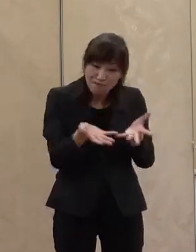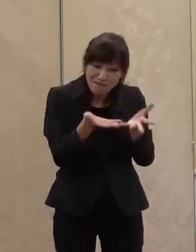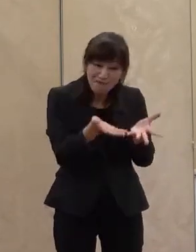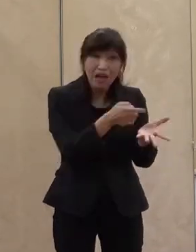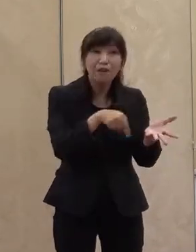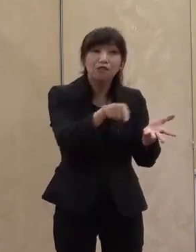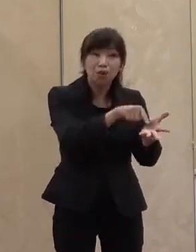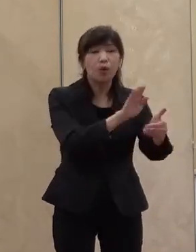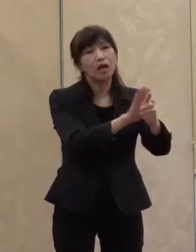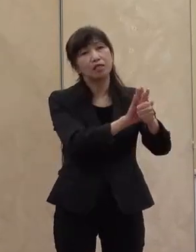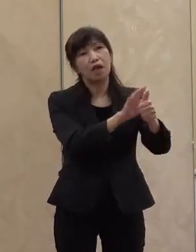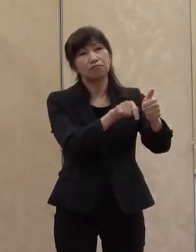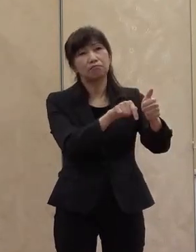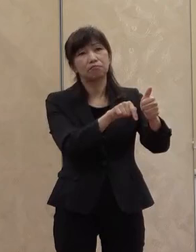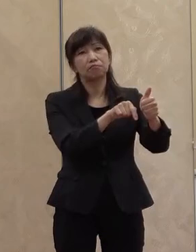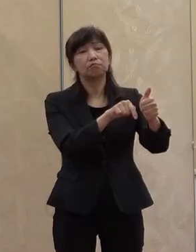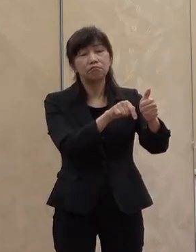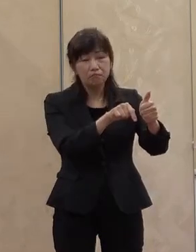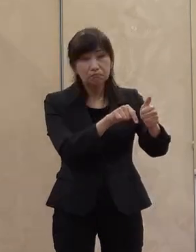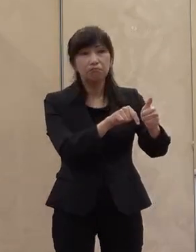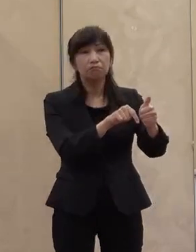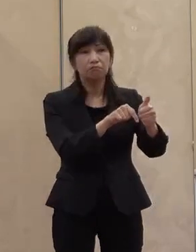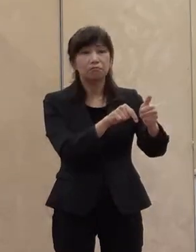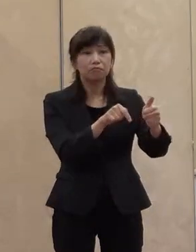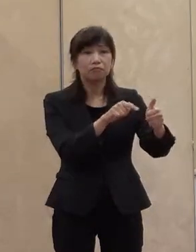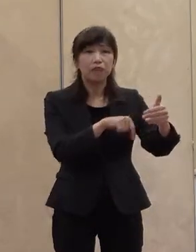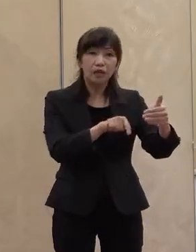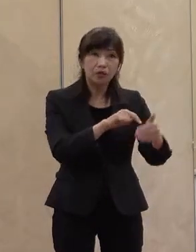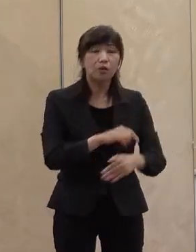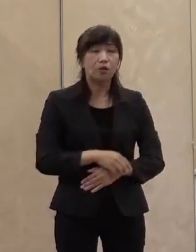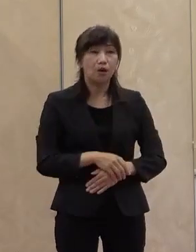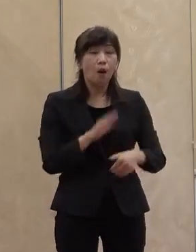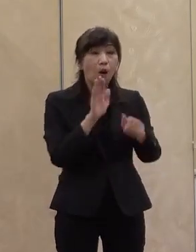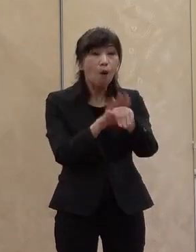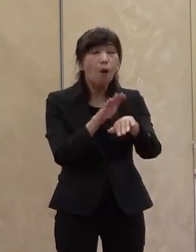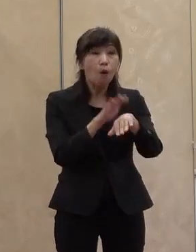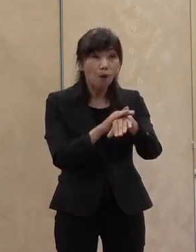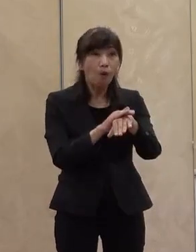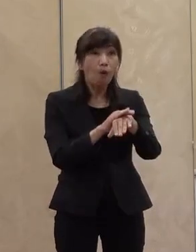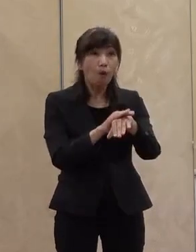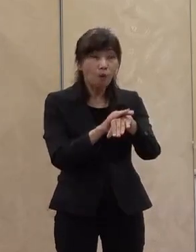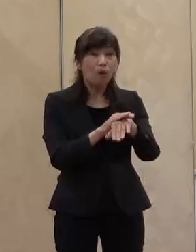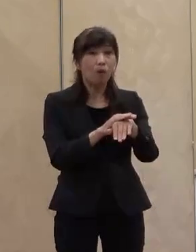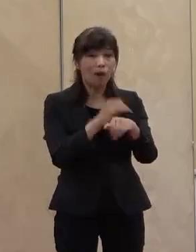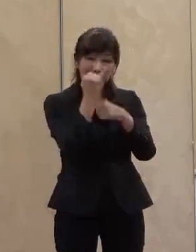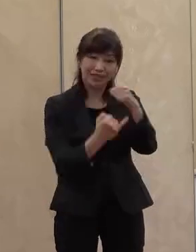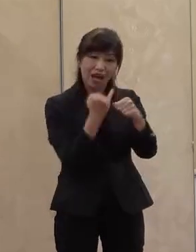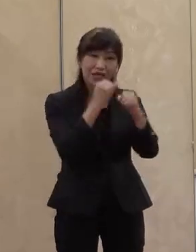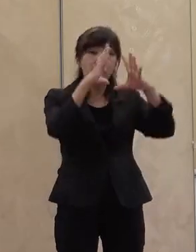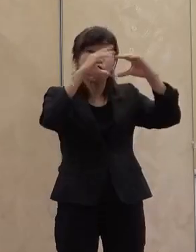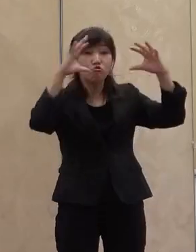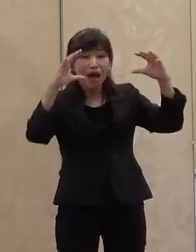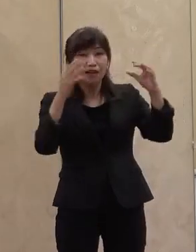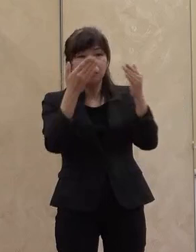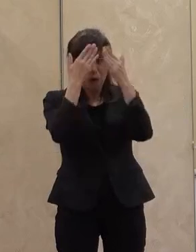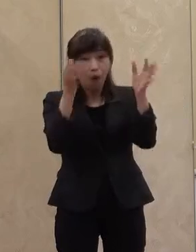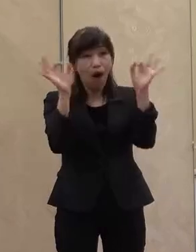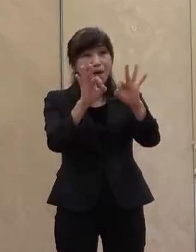ども食堂の支援。どういうことをやっているかというと、ここでクラウドファンディング、アイリンの方がやってますけど、